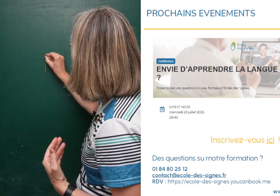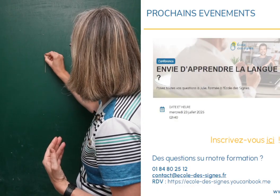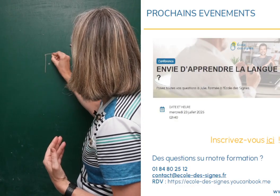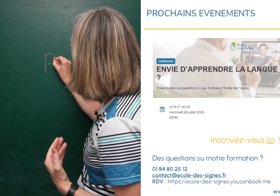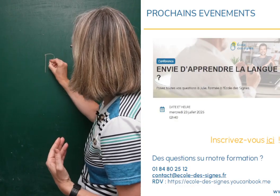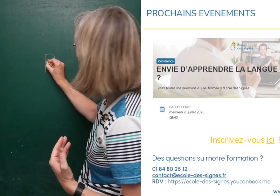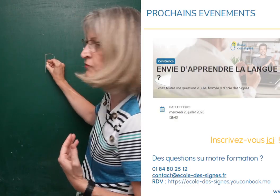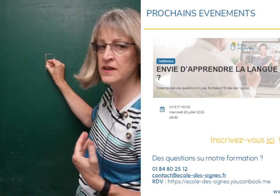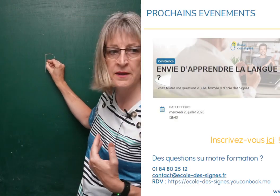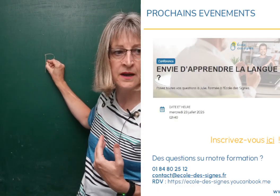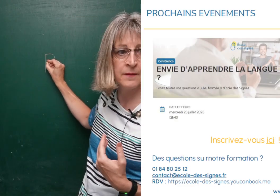P, vous voyez bien là?